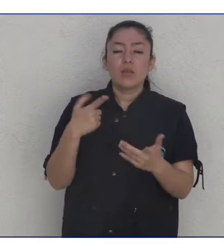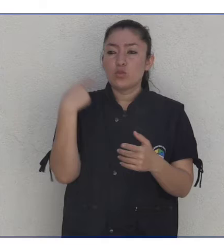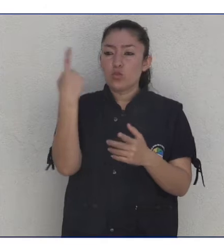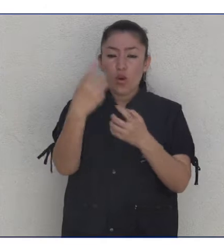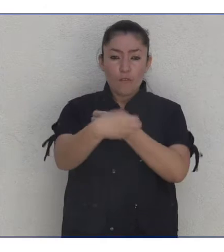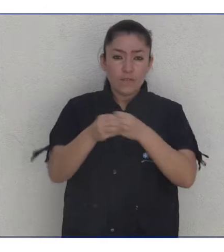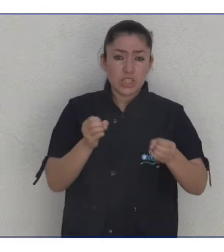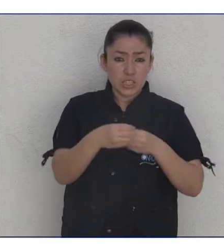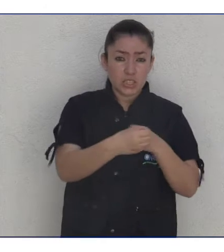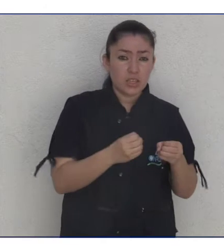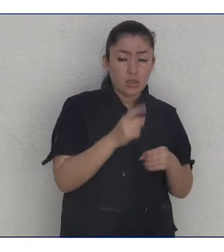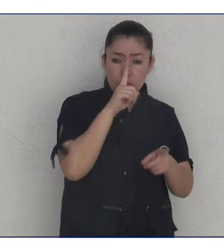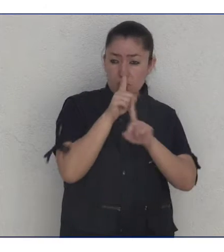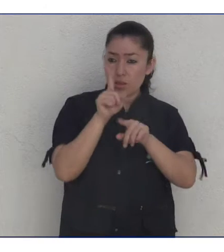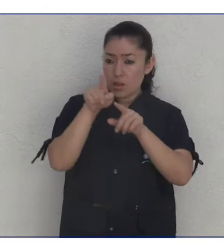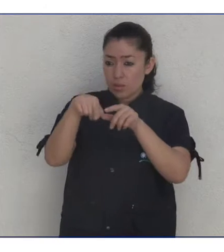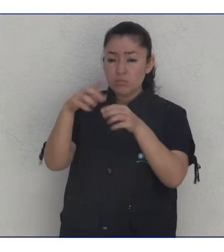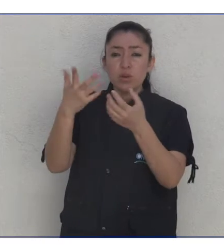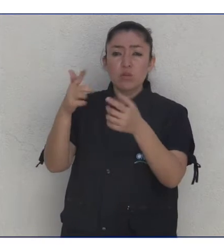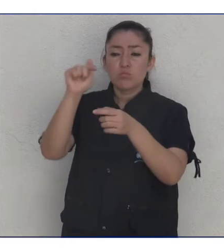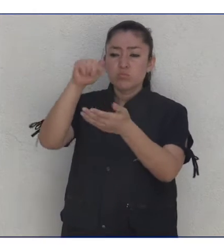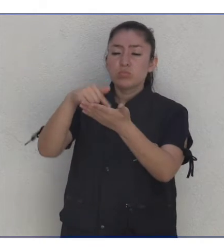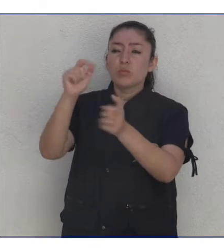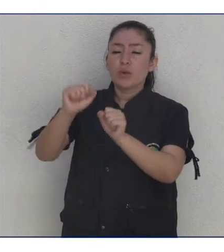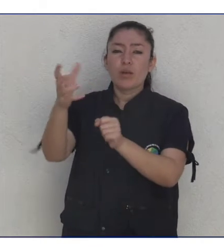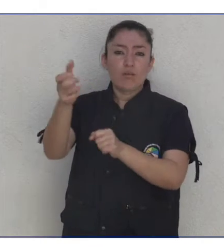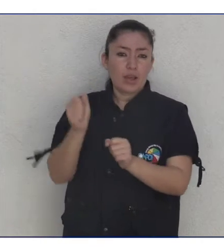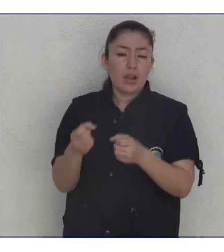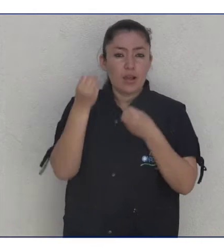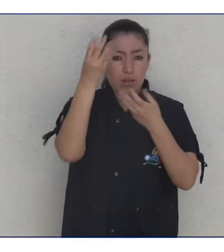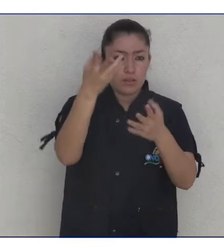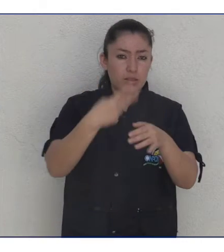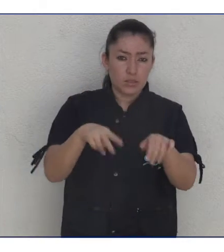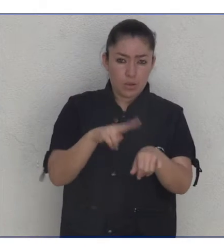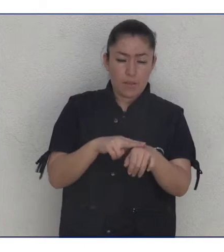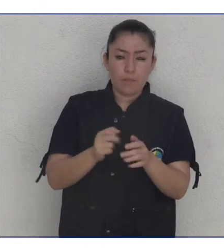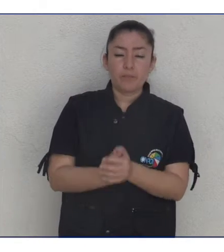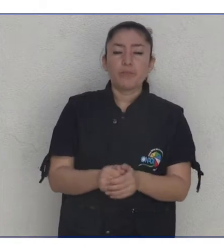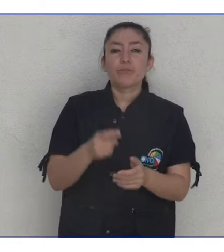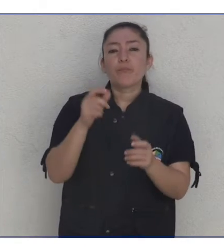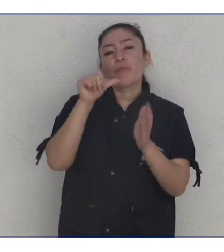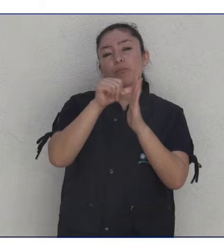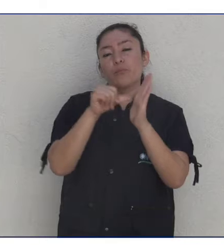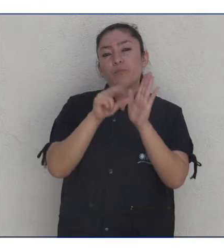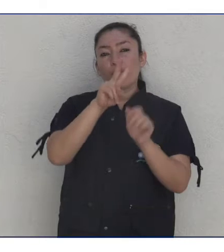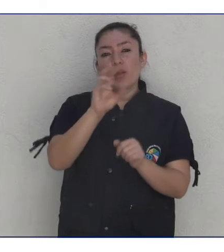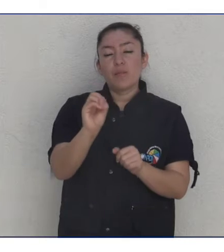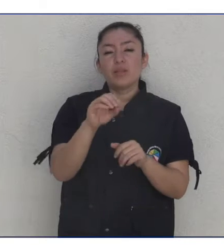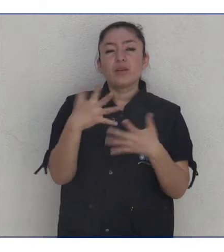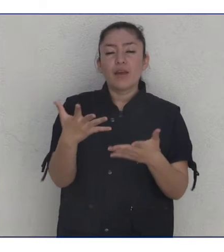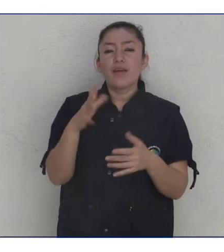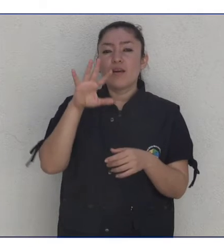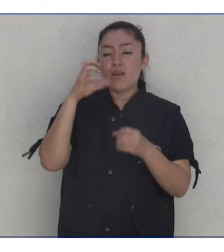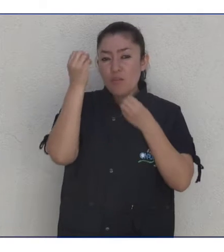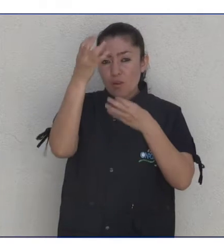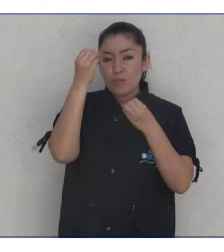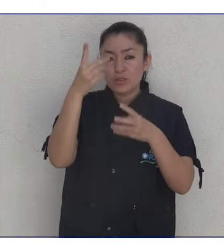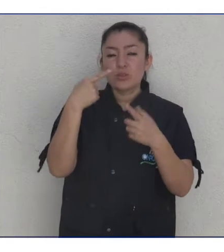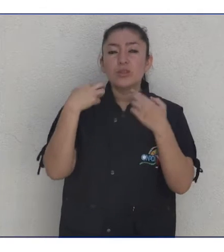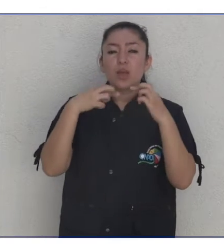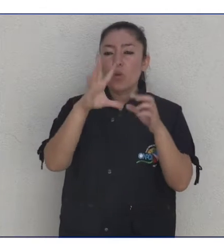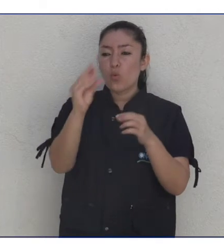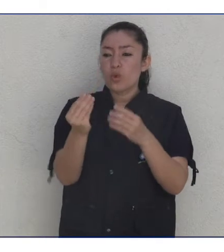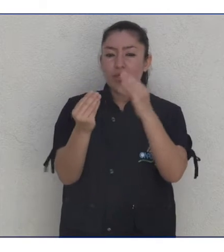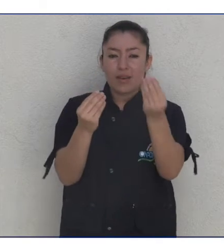oficinas o dependencias que el sujeto tenga ubicadas a nivel nacional. Artículo 20. Obligaciones de las unidades de información